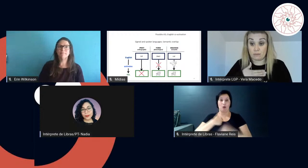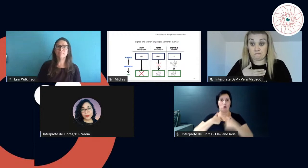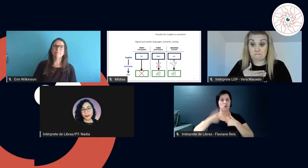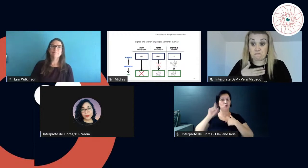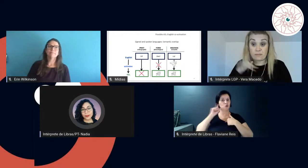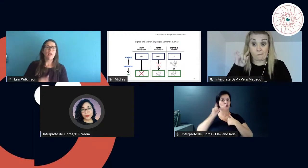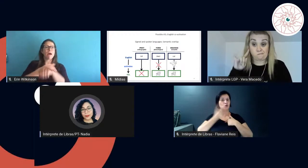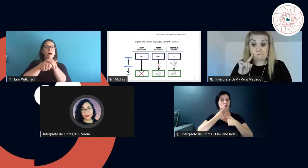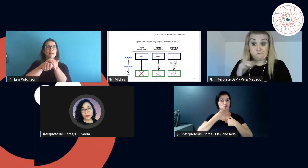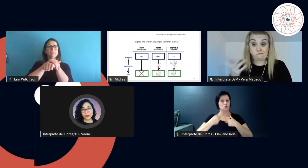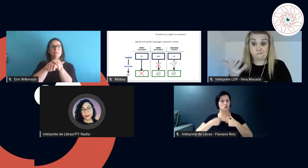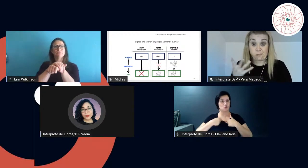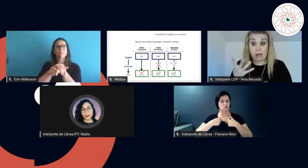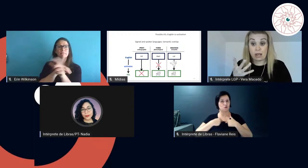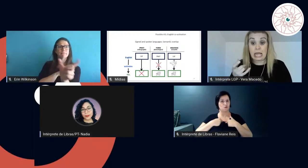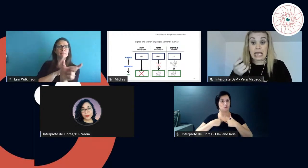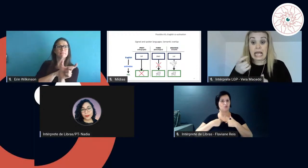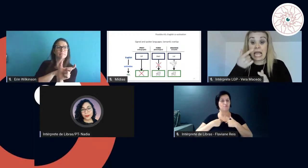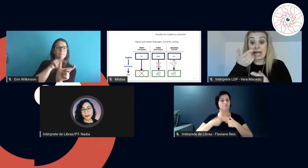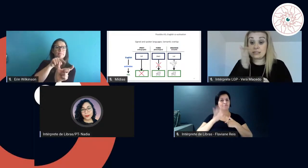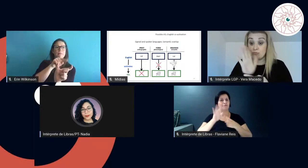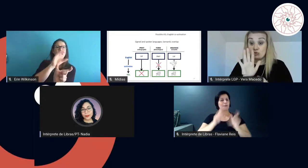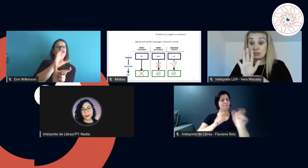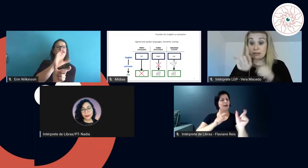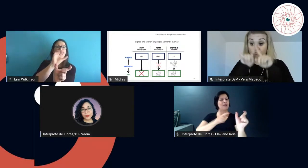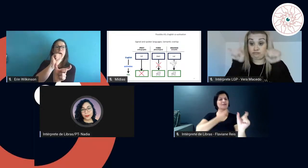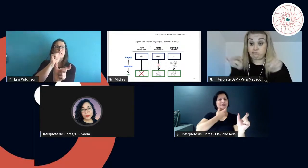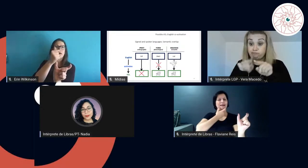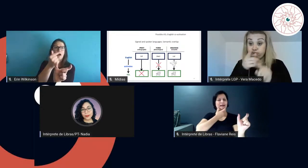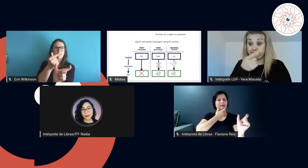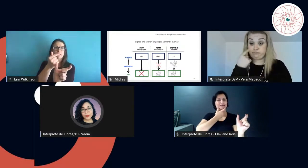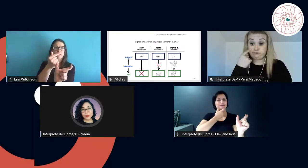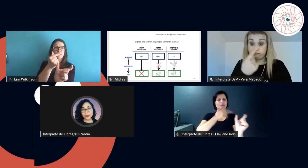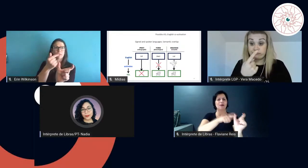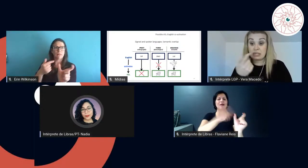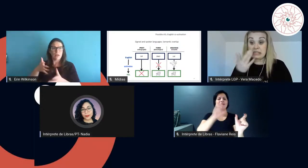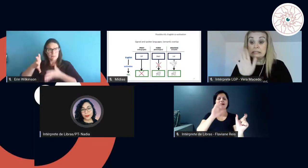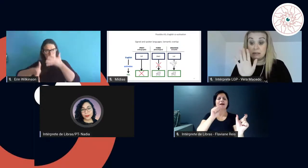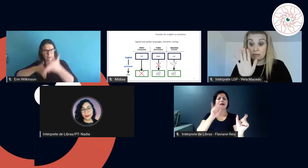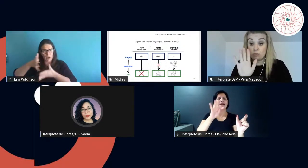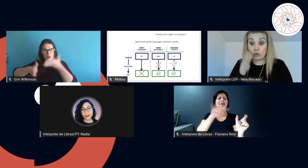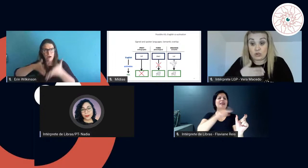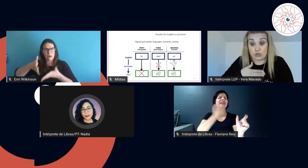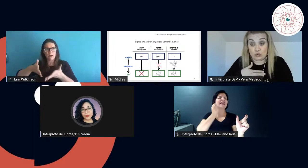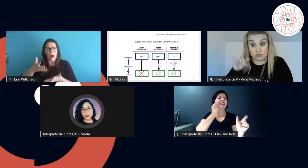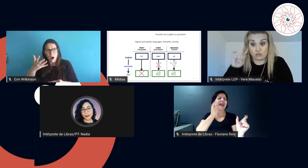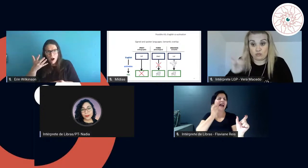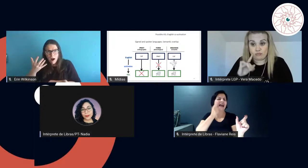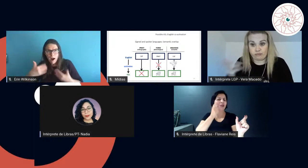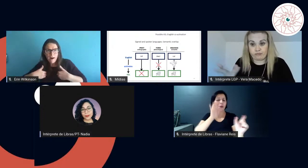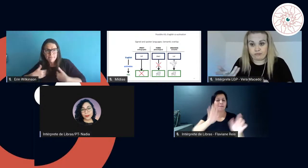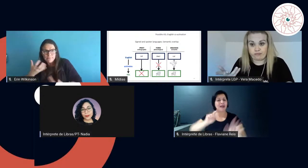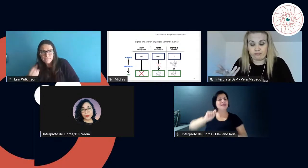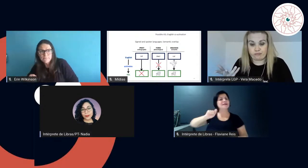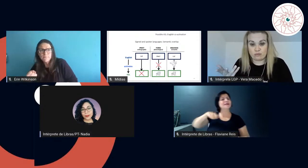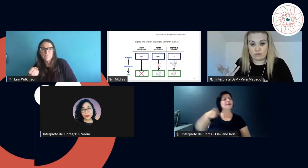passar no caso dessa essa lâmina aqui que traz um exemplo. Por exemplo, e eu sou uma pessoa